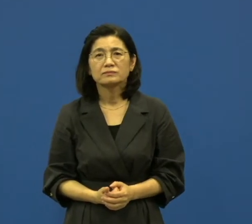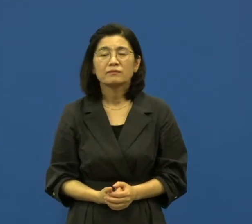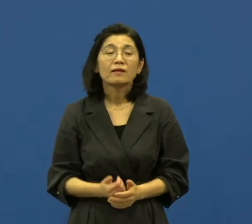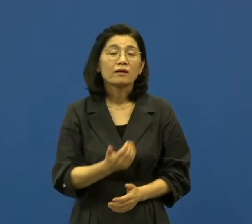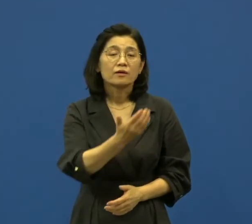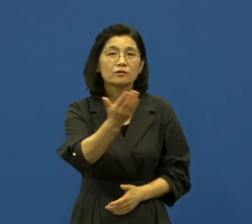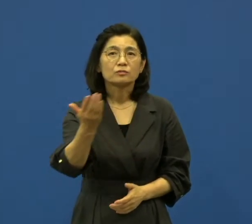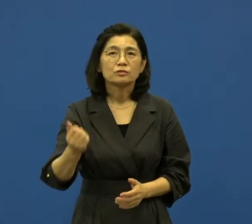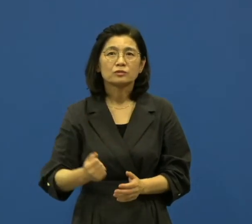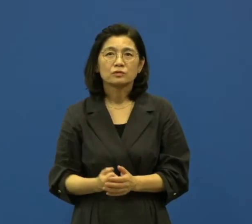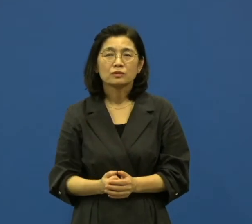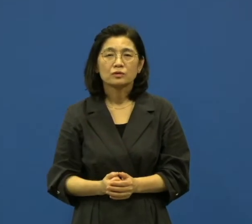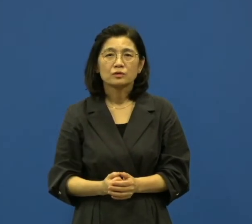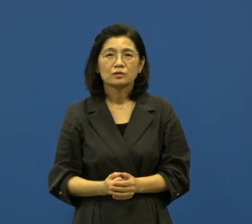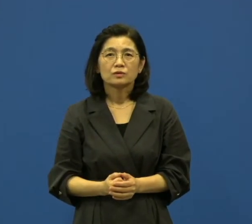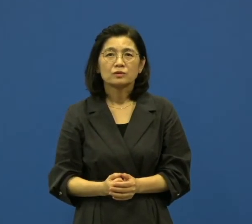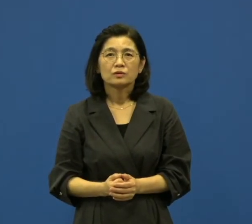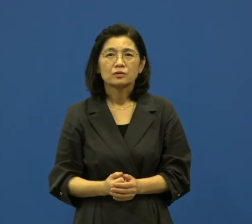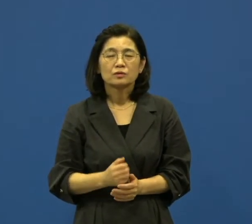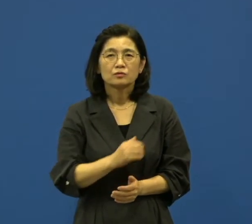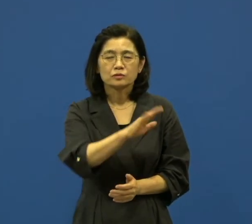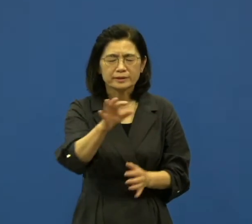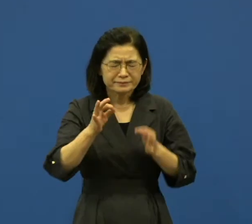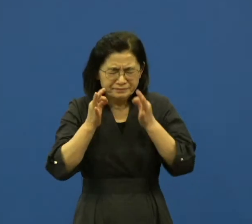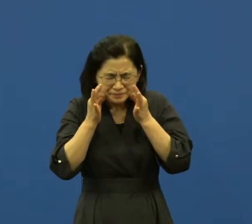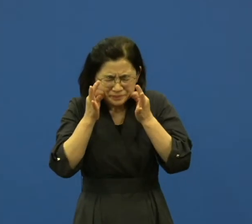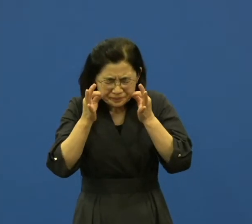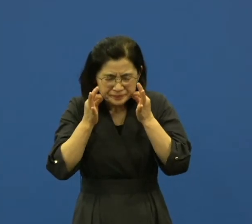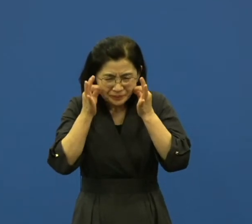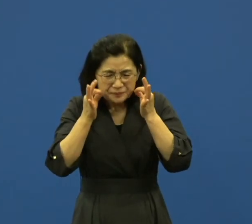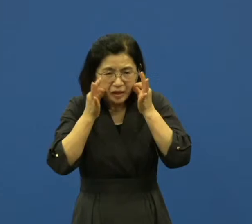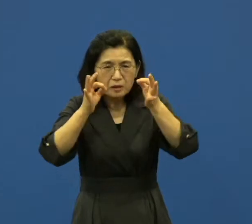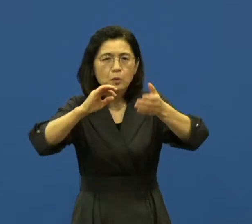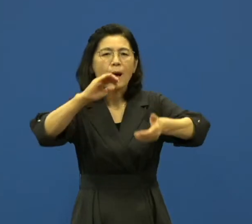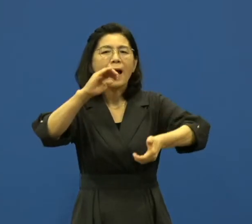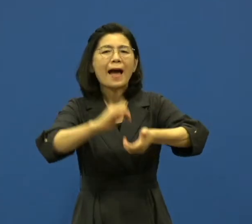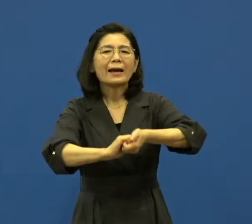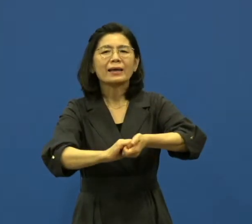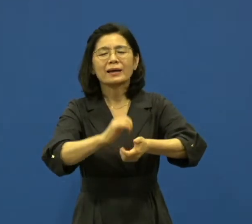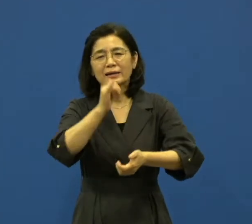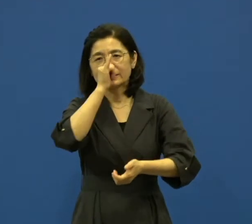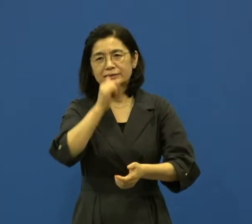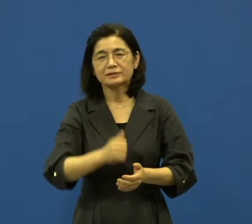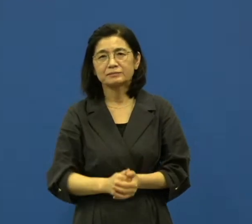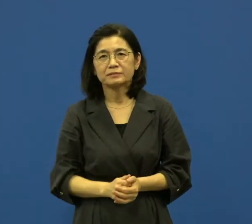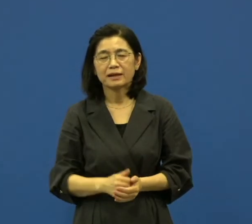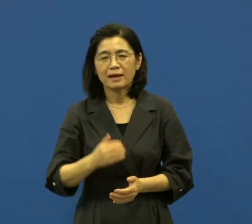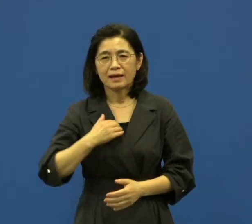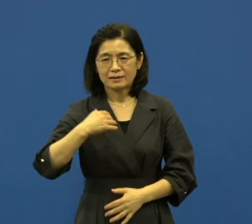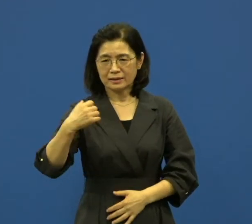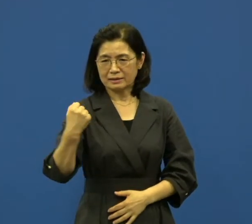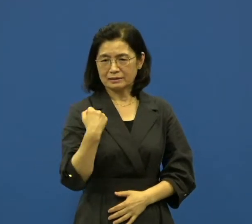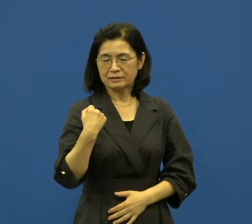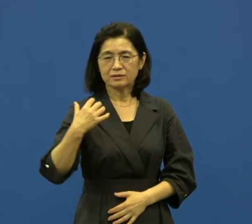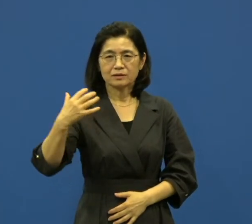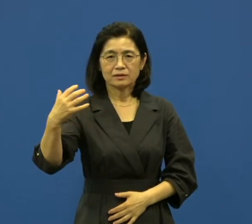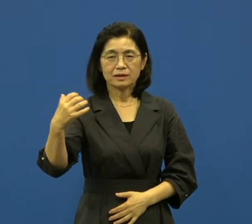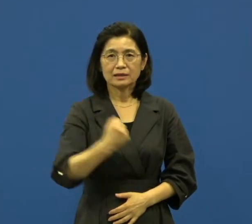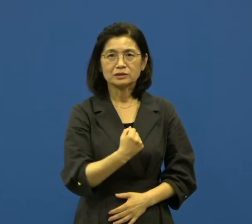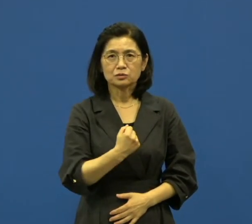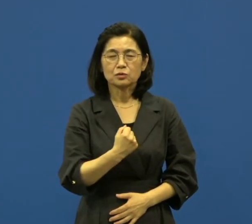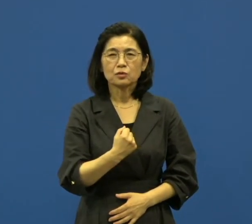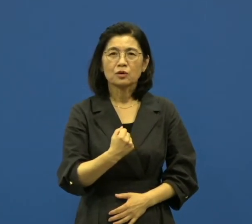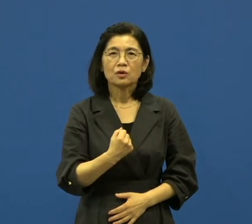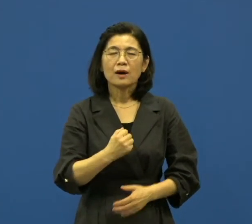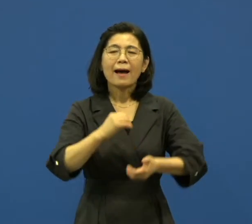여러분, 우리가 몸부림을 치는 것에는 한계가 있습니다. 우리의 능력과 재주를 동원해도 우리가 할 수 있는 일은 정해져 있습니다. 그러나